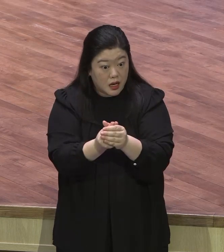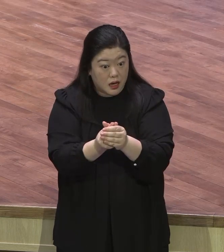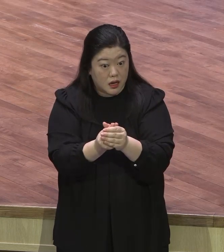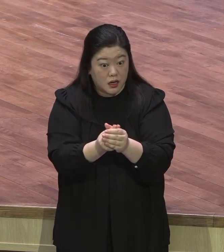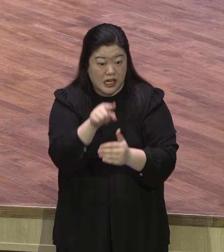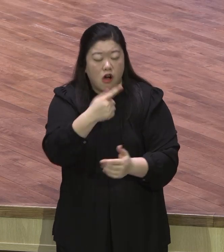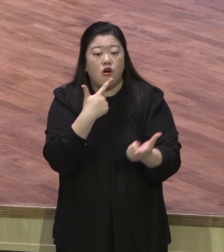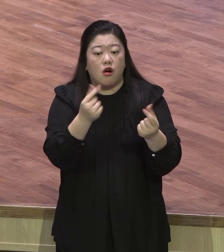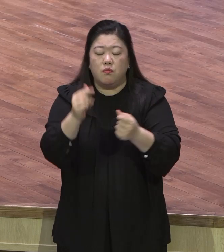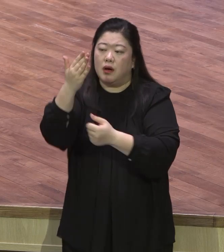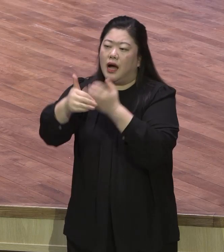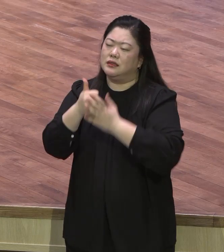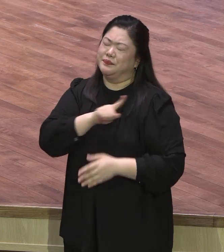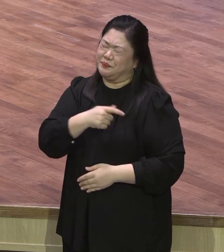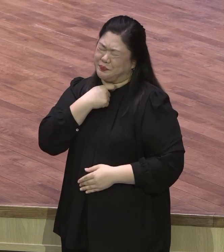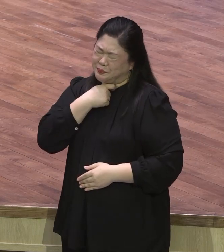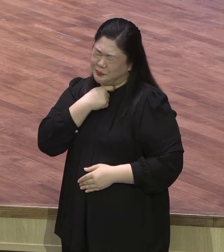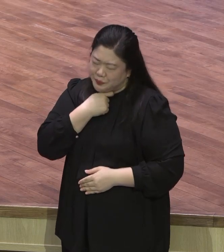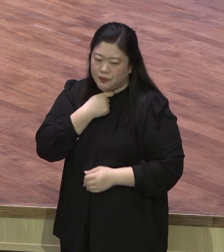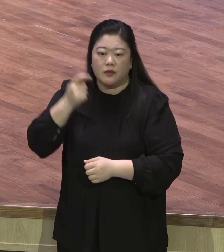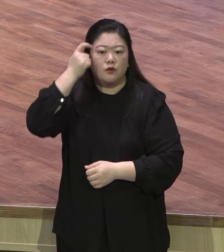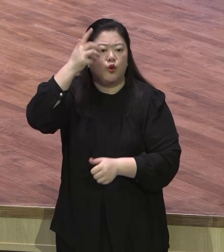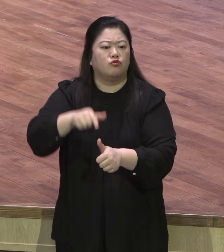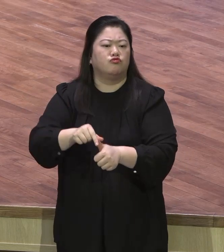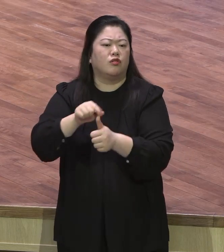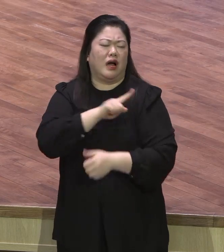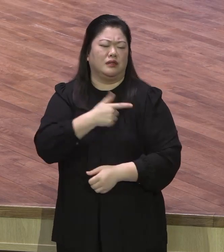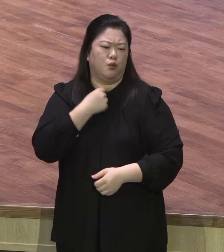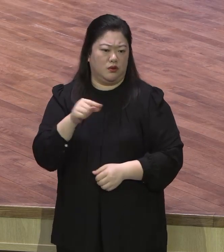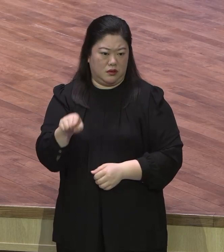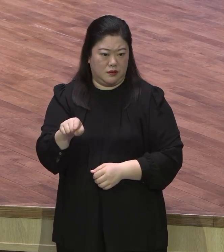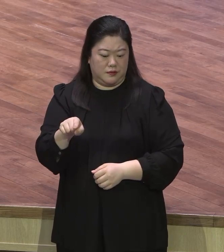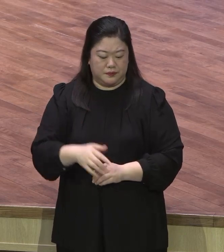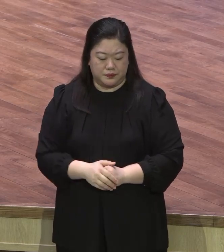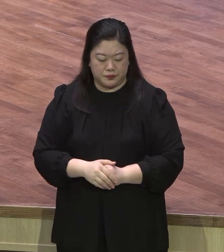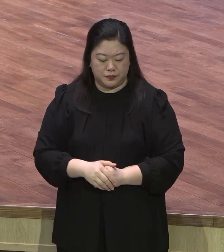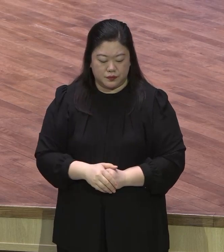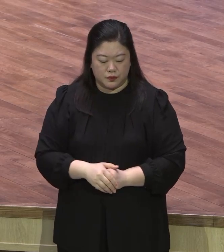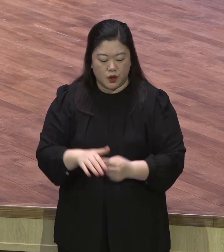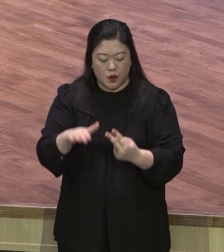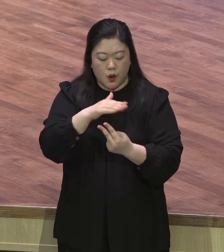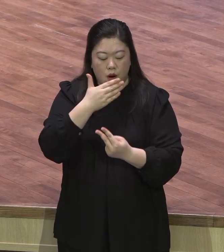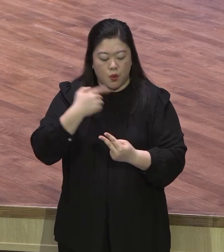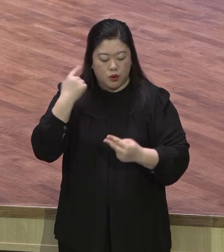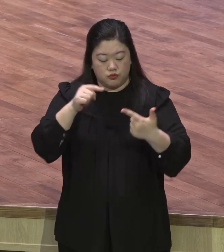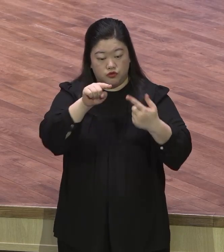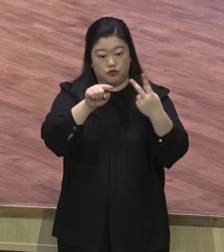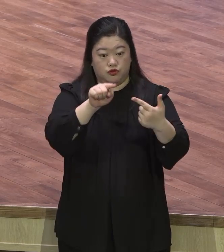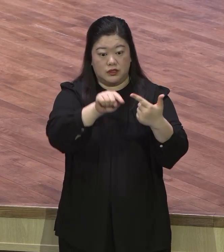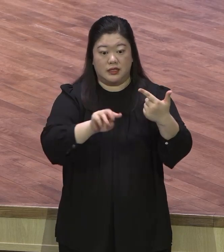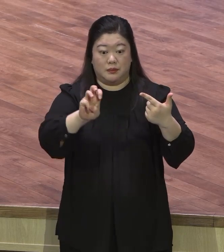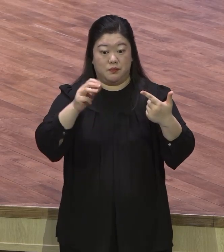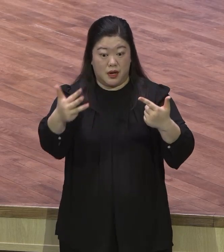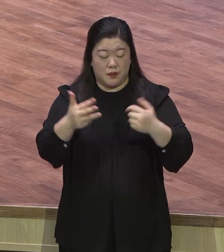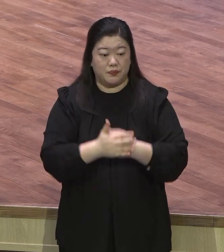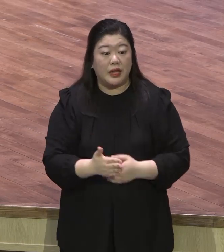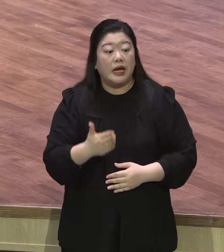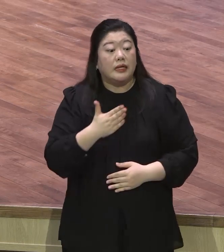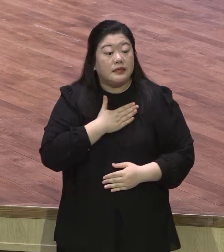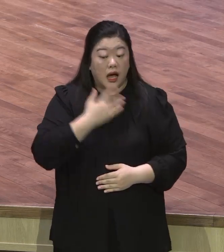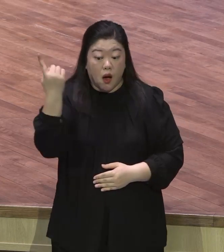예수님도 그것 때문에 왔어요 내가 하늘에서 내려온 것은 내 뜻을 행하려 함이 아니오 나를 보내신 이의